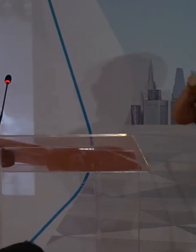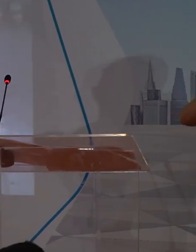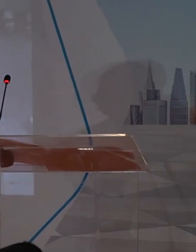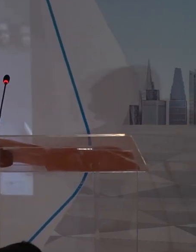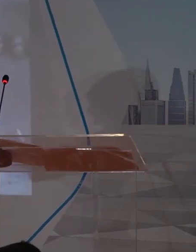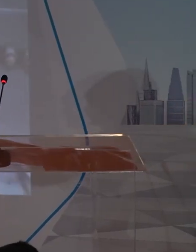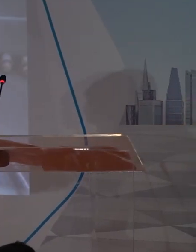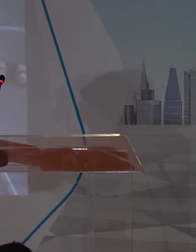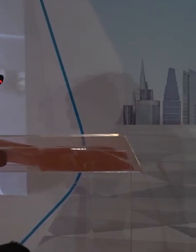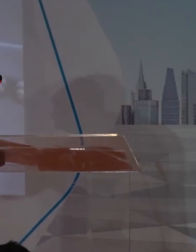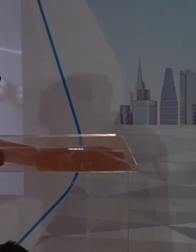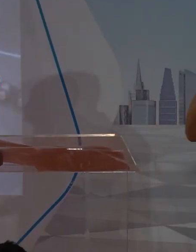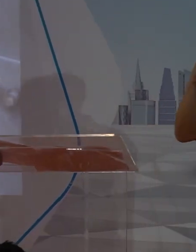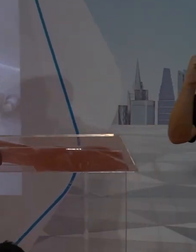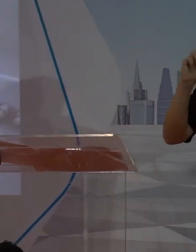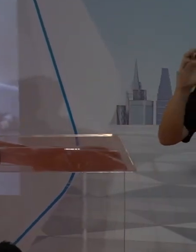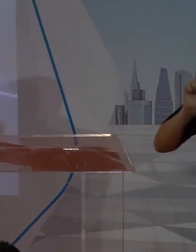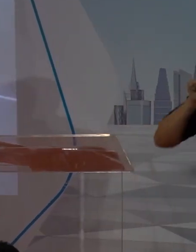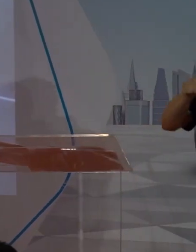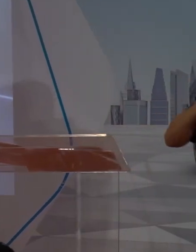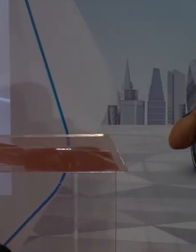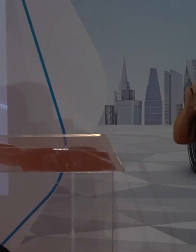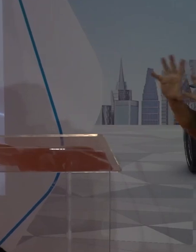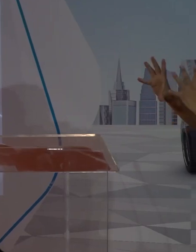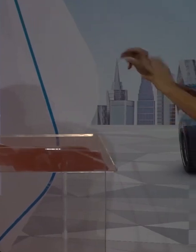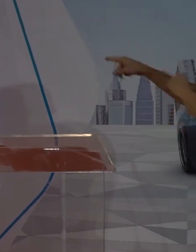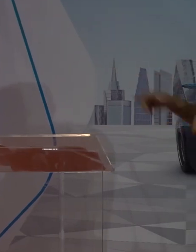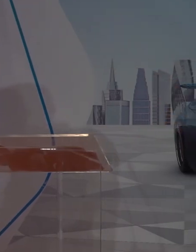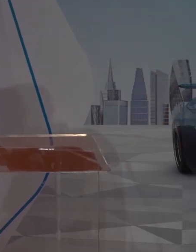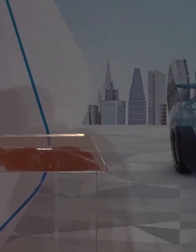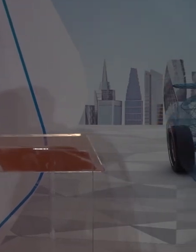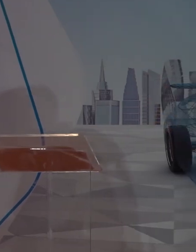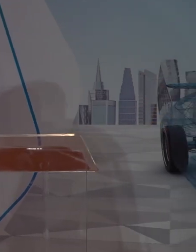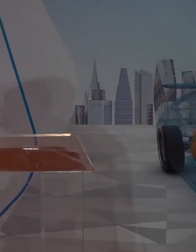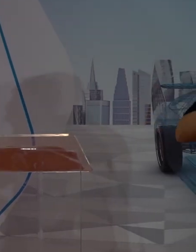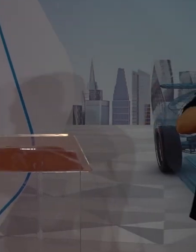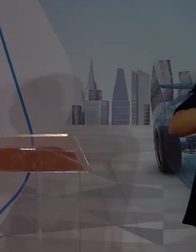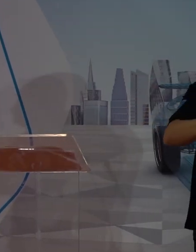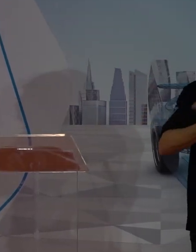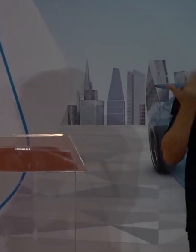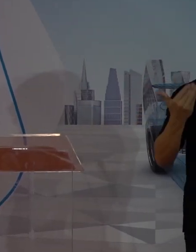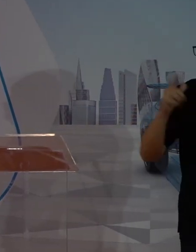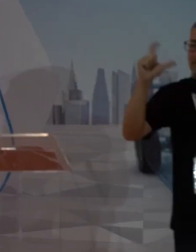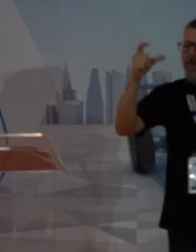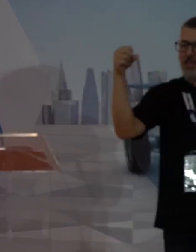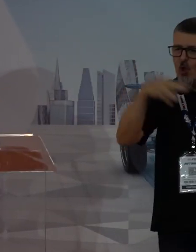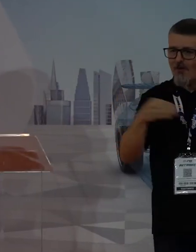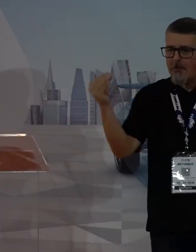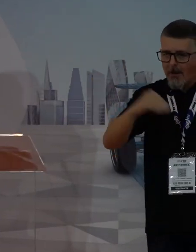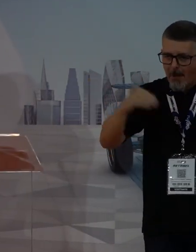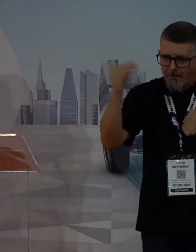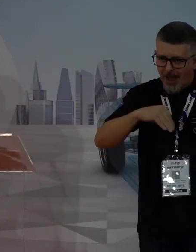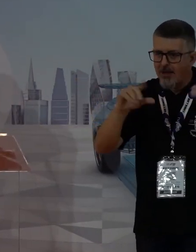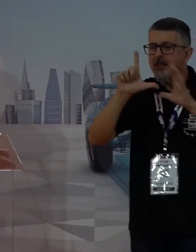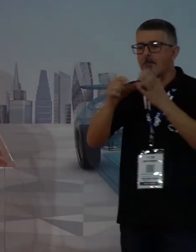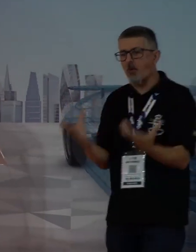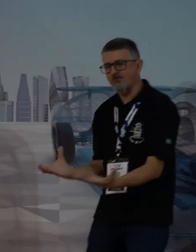E agora ele está fazendo toda a limpeza desse câmbio. Ele tira todas as peças,